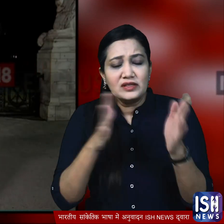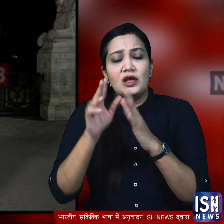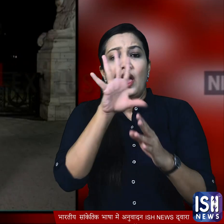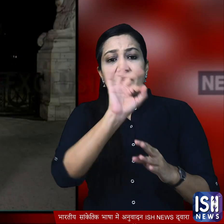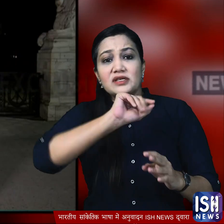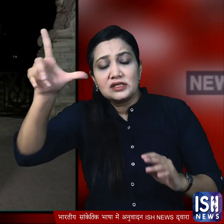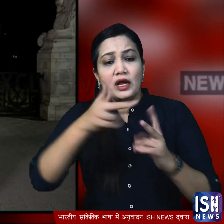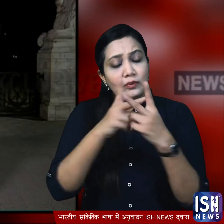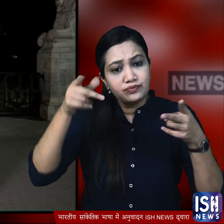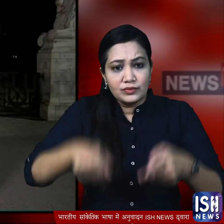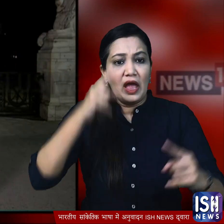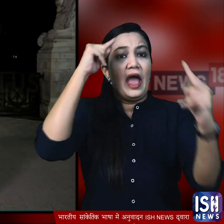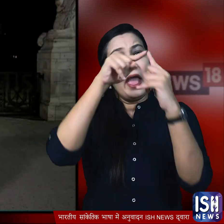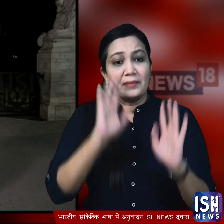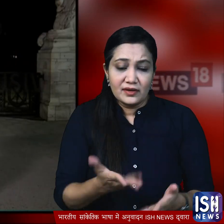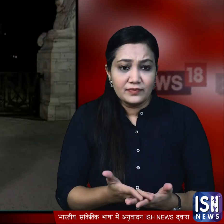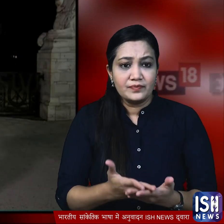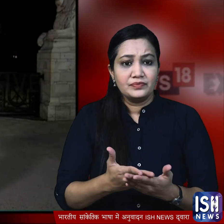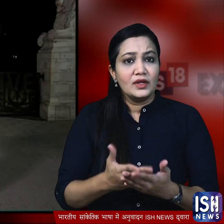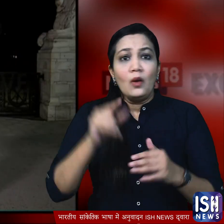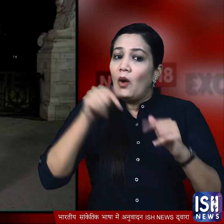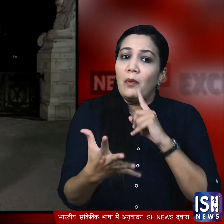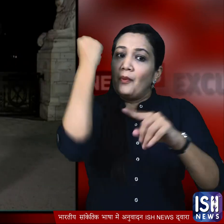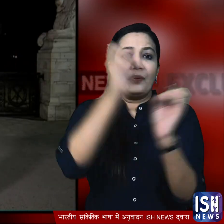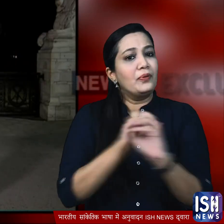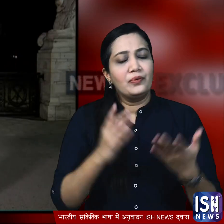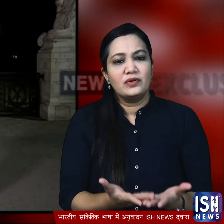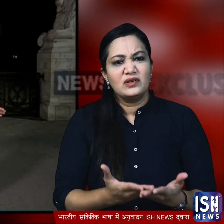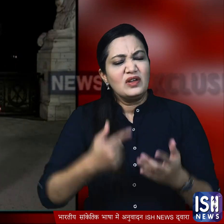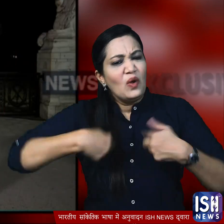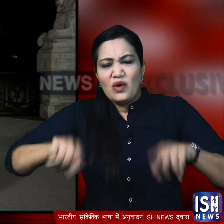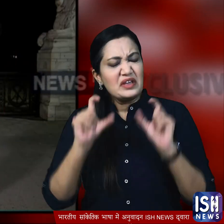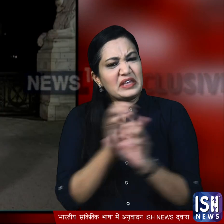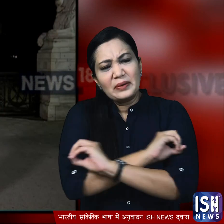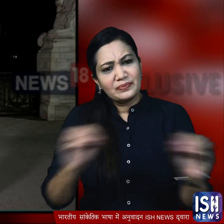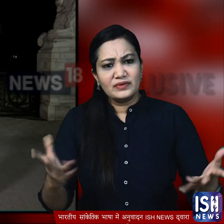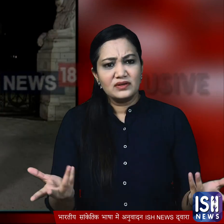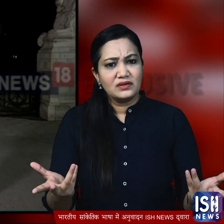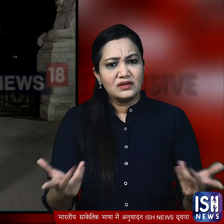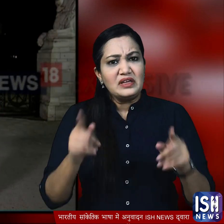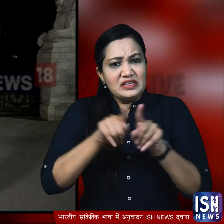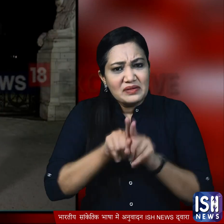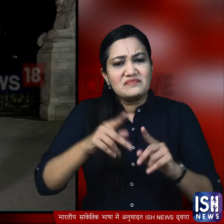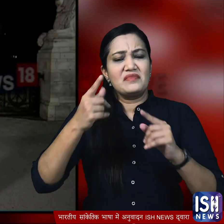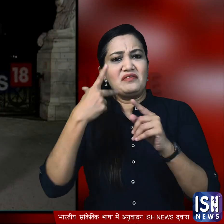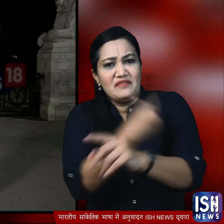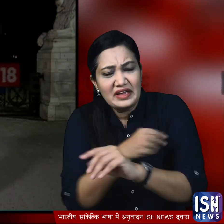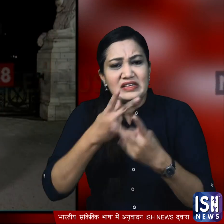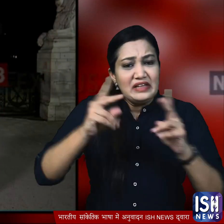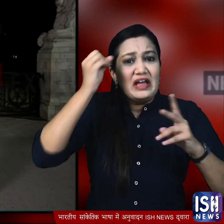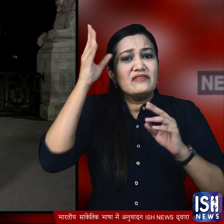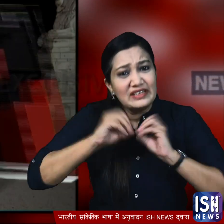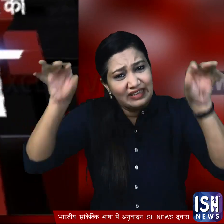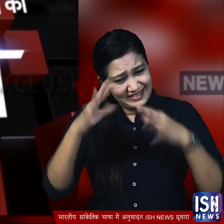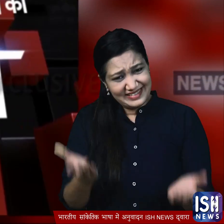50 लाख लोगों को वैक्सीन लगाने का टारगेट है, वो एक दिन भी पूरा नहीं हुआ। हम इतने गैर जिम्मेदार हो चुके हैं कि वैक्सीन लगाने के लिए भी जागरूकता